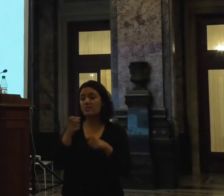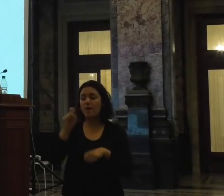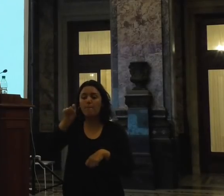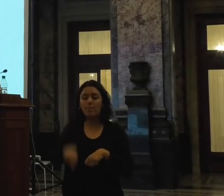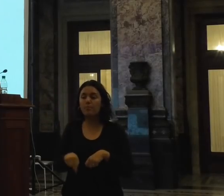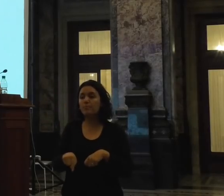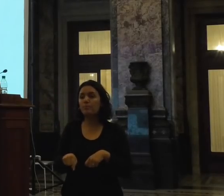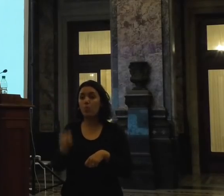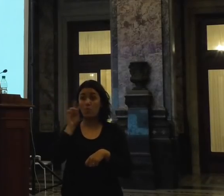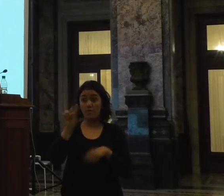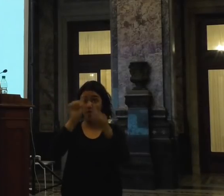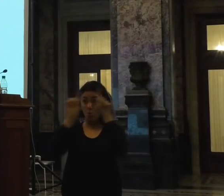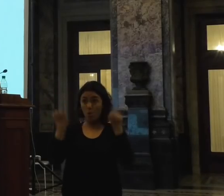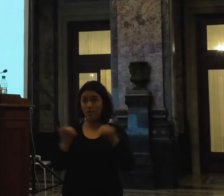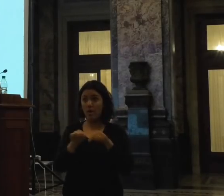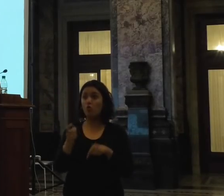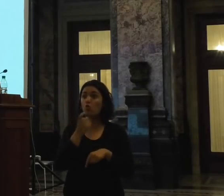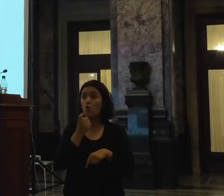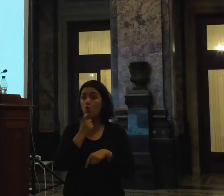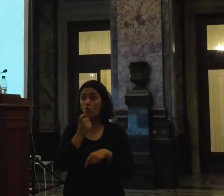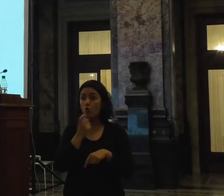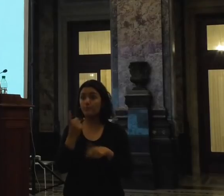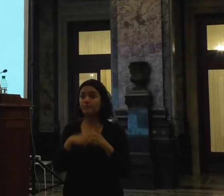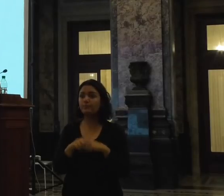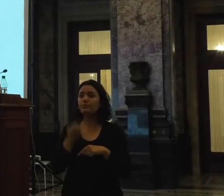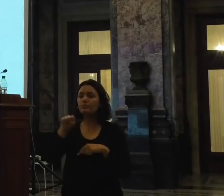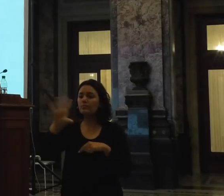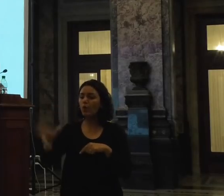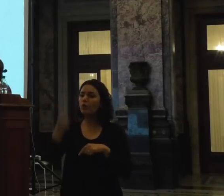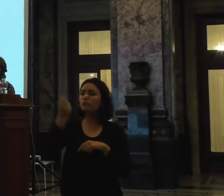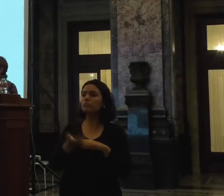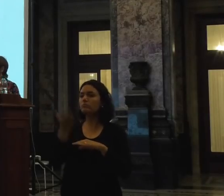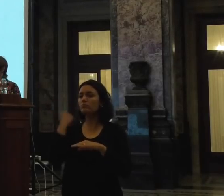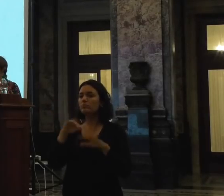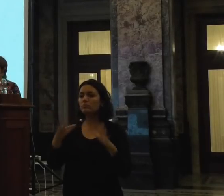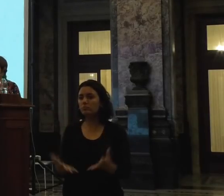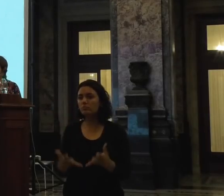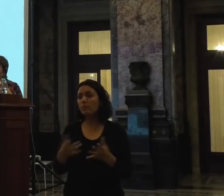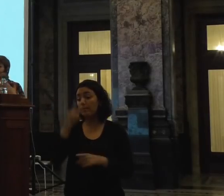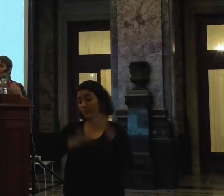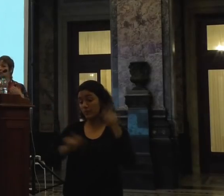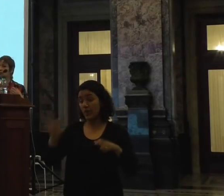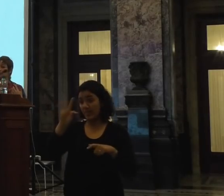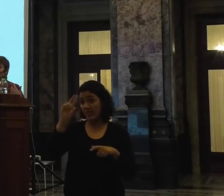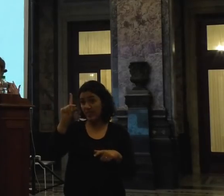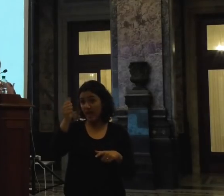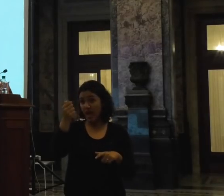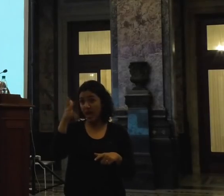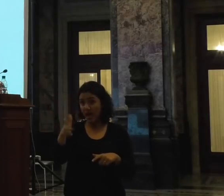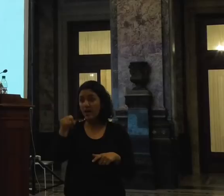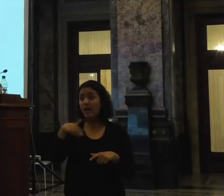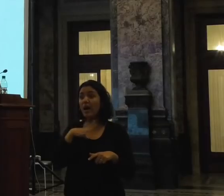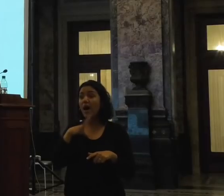cuando vean el cuadrado rojo. Y habían encontrado antes que parece que la gente con TDAH no tiene